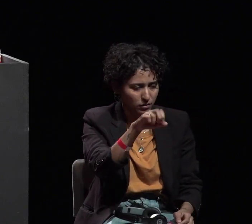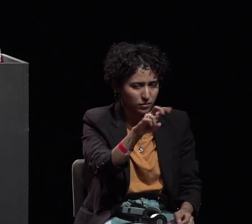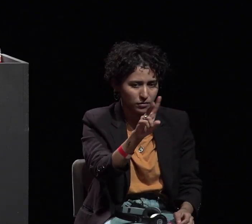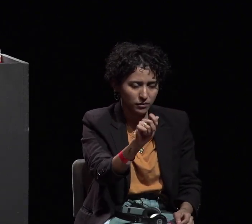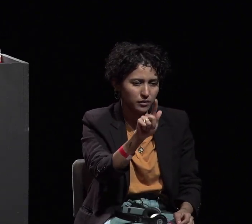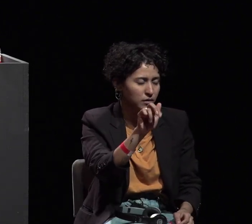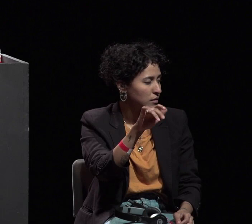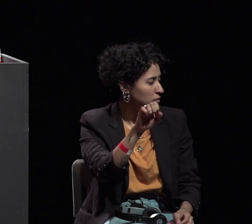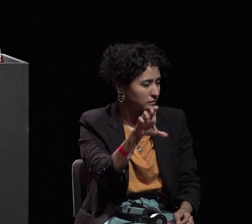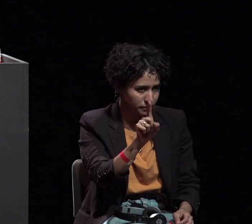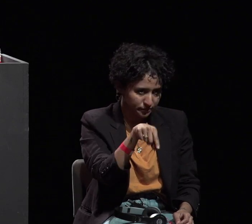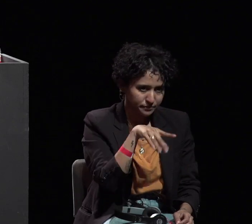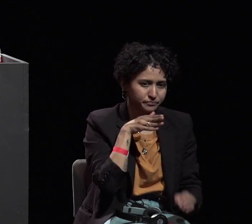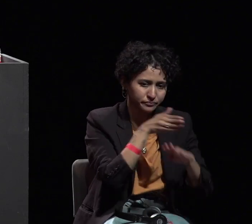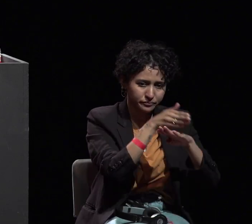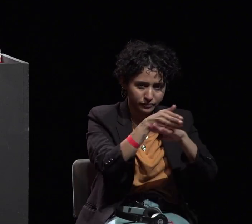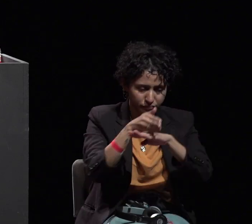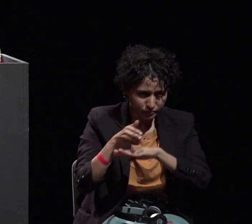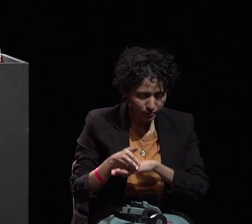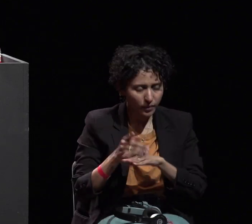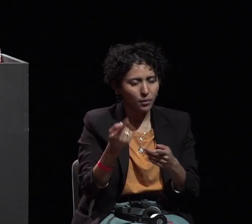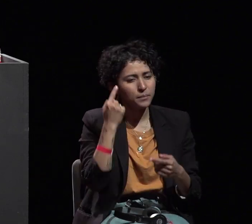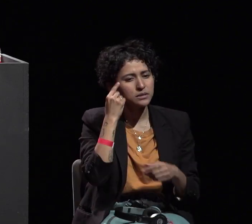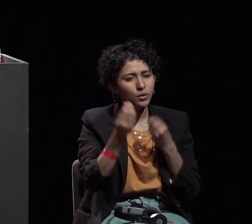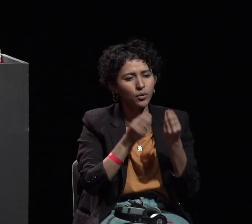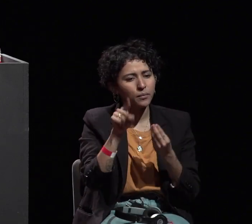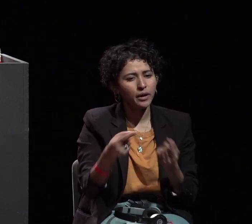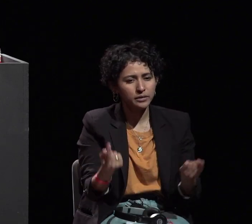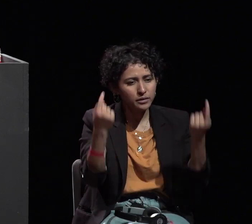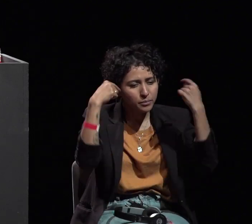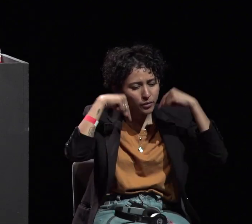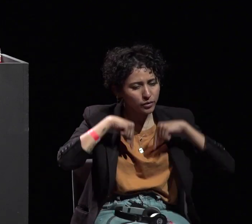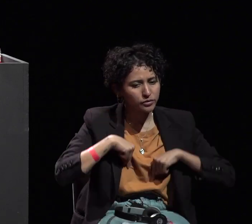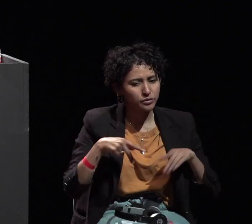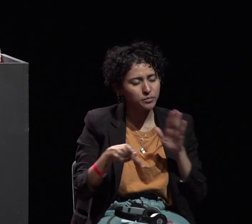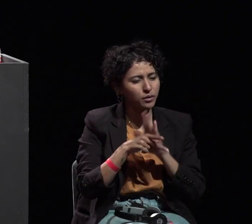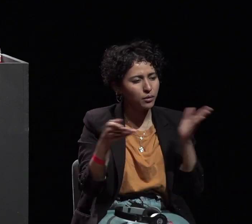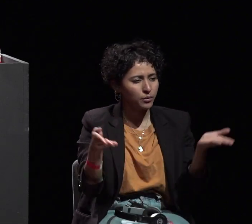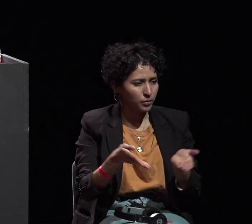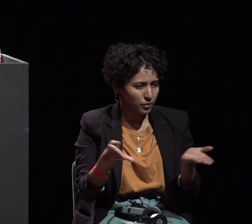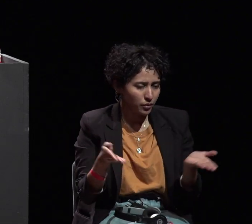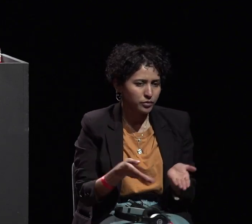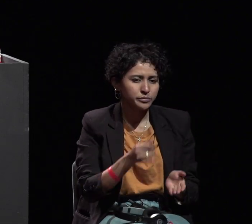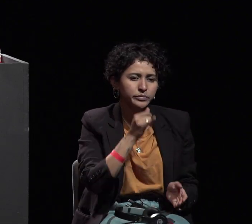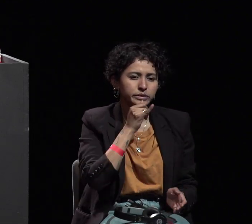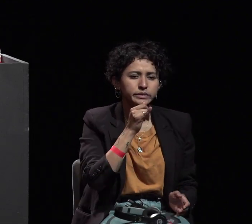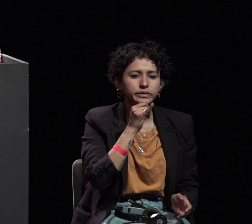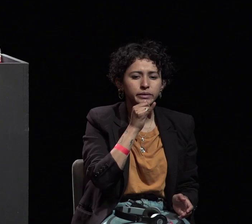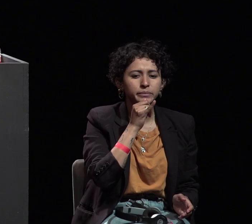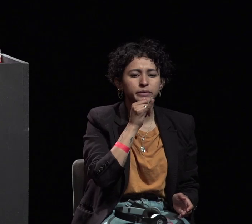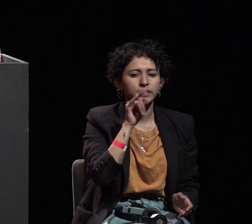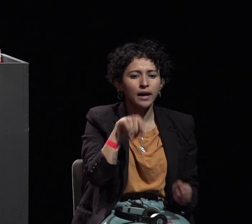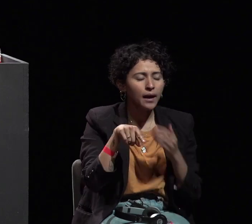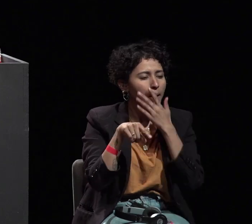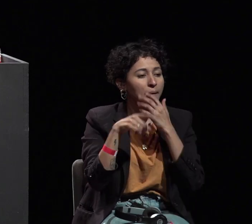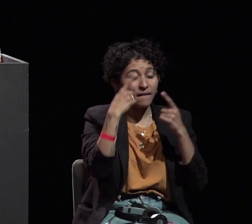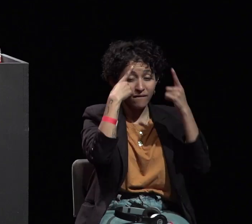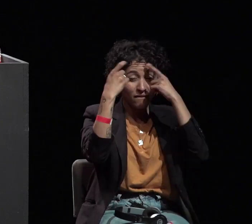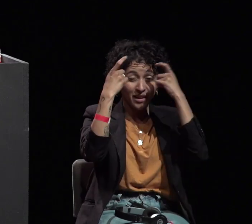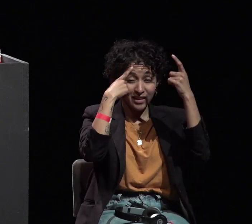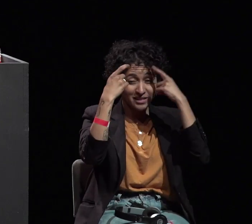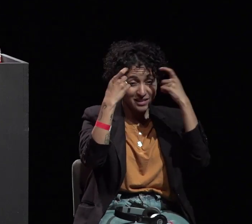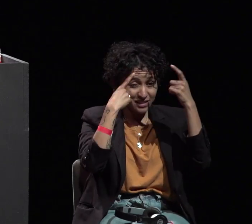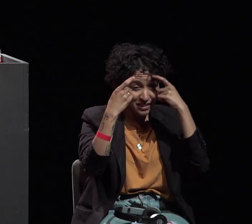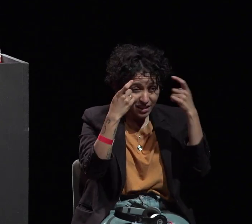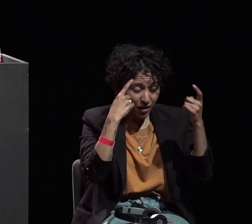da filosofia de Deleuze de Guattari na antropologia contemporânea, em especial no que se refere à invenção e proliferação conceitual. É